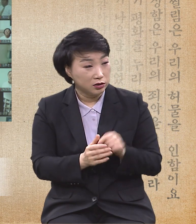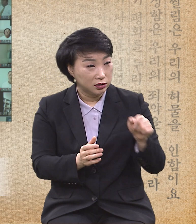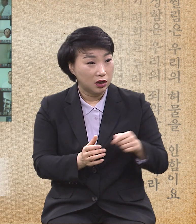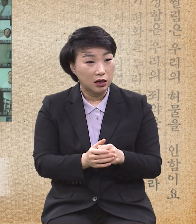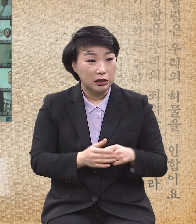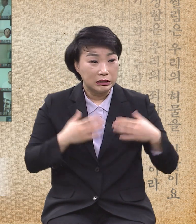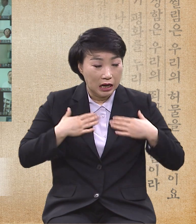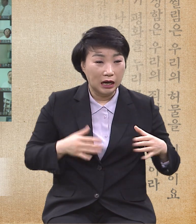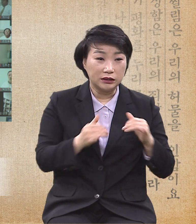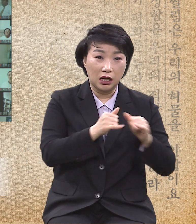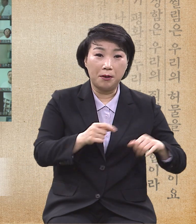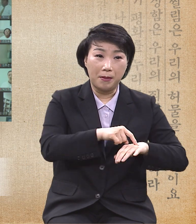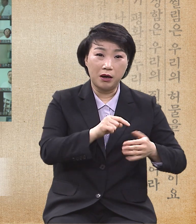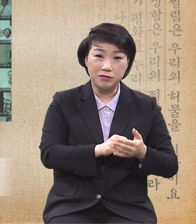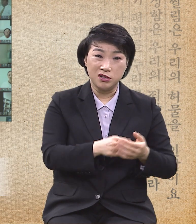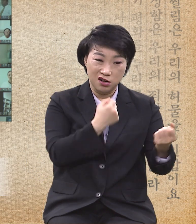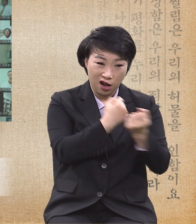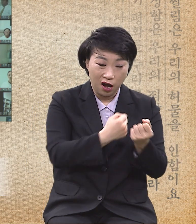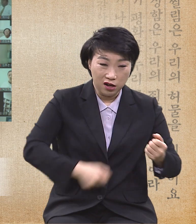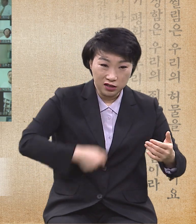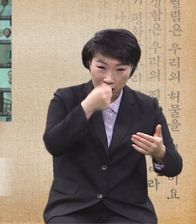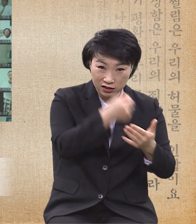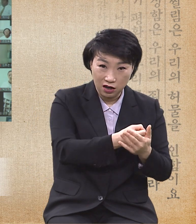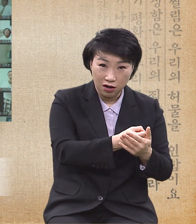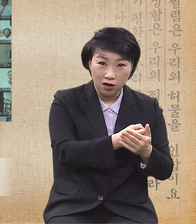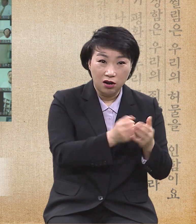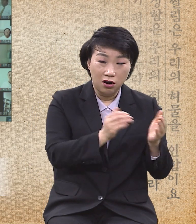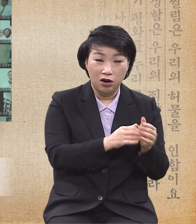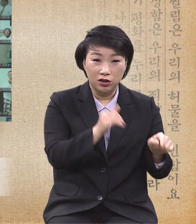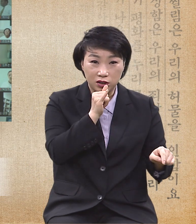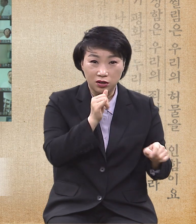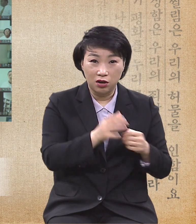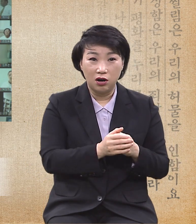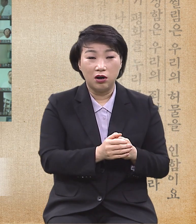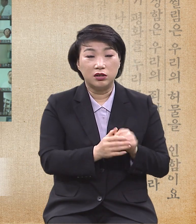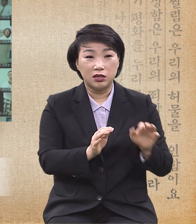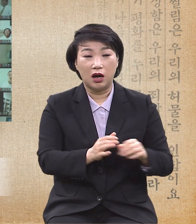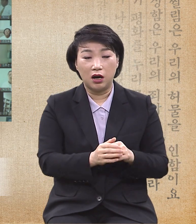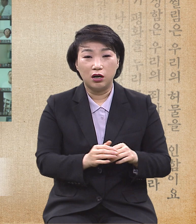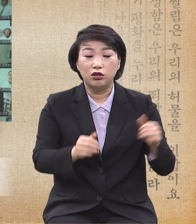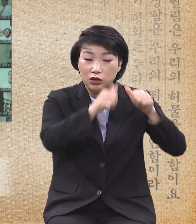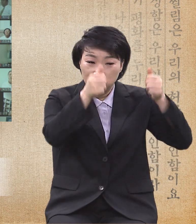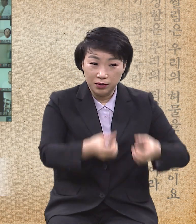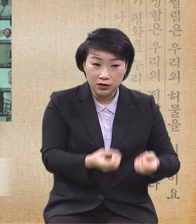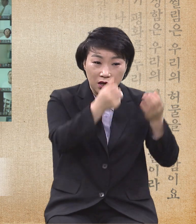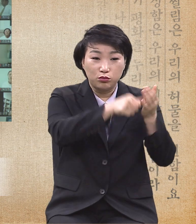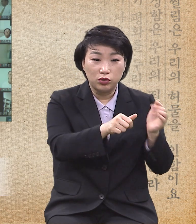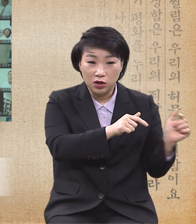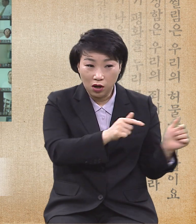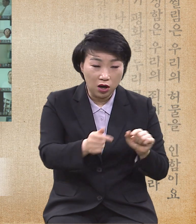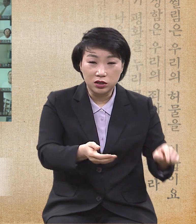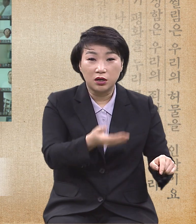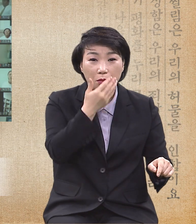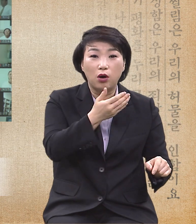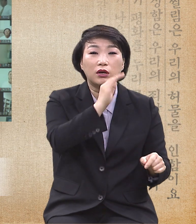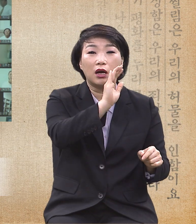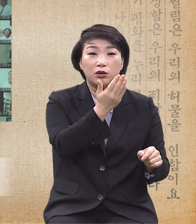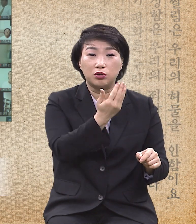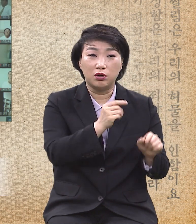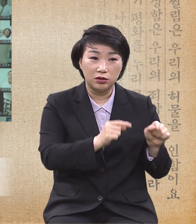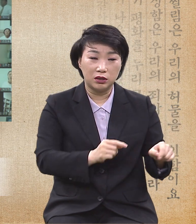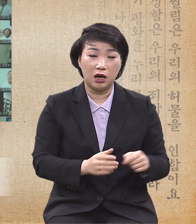약한 자의 탐욕이 양심이 탐욕으로도 어찌 우상의 제물을 먹게